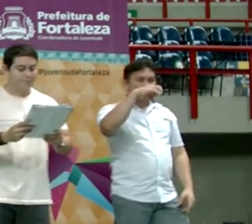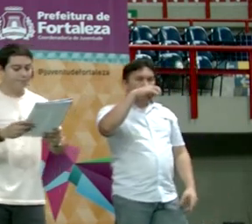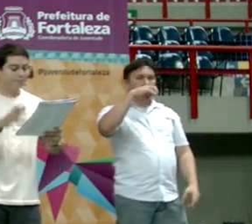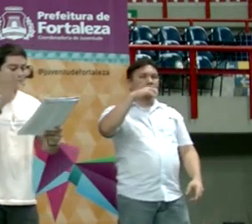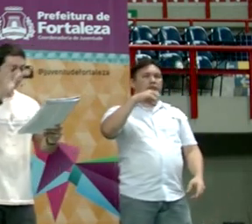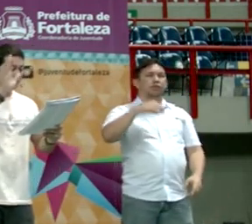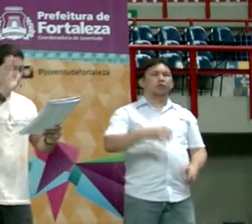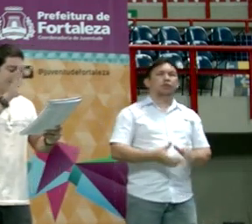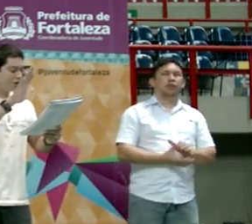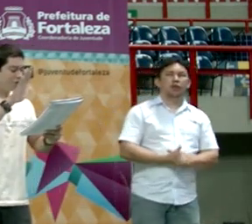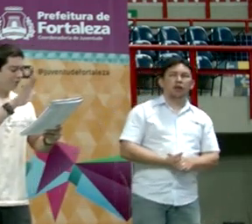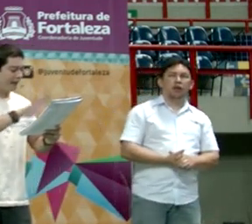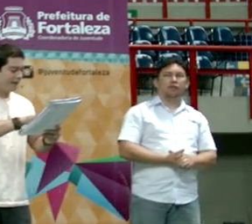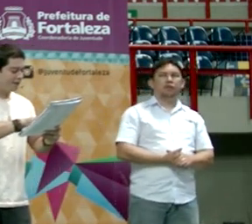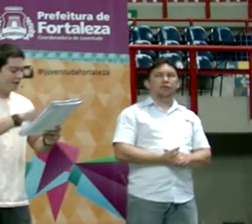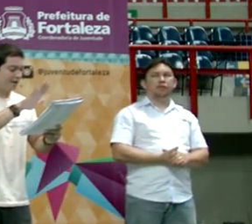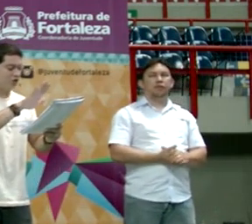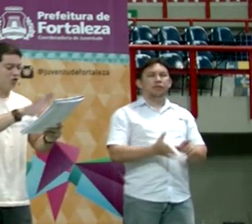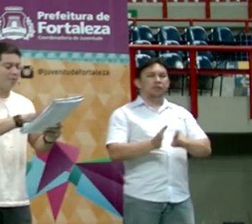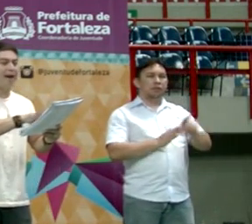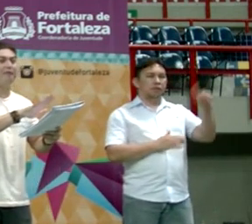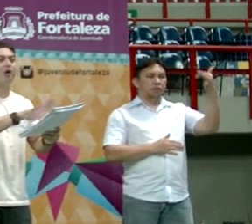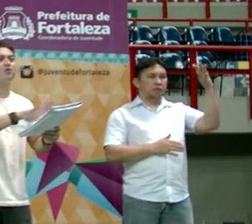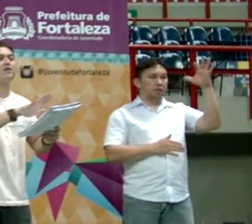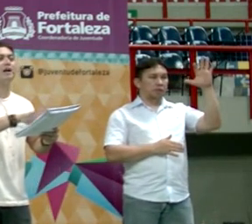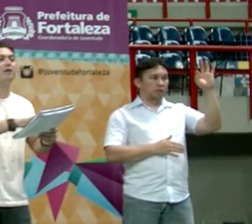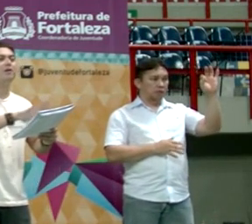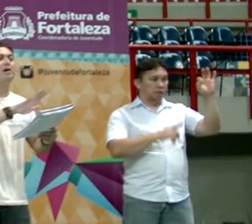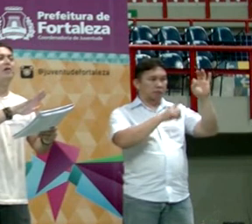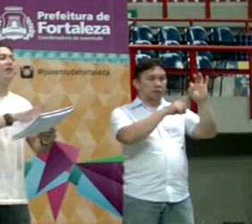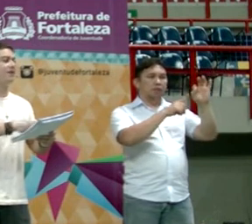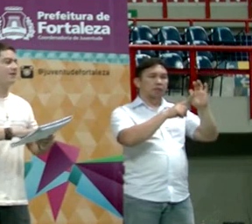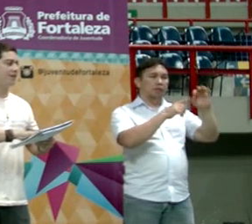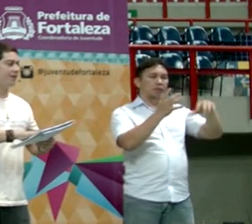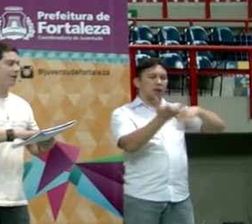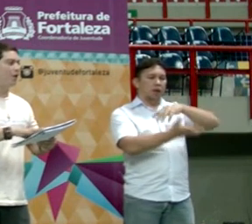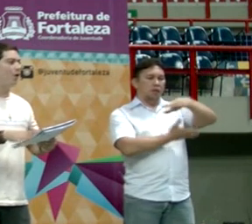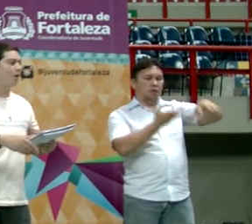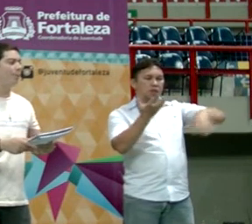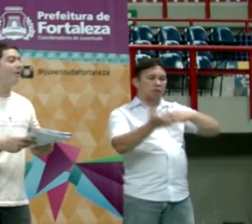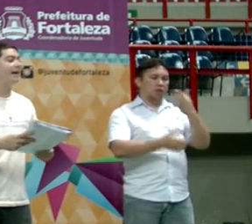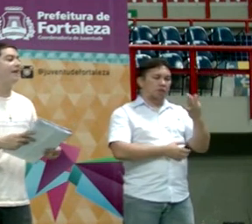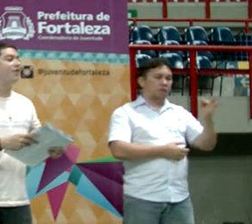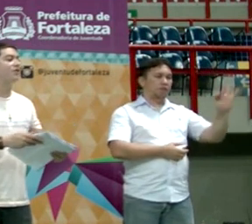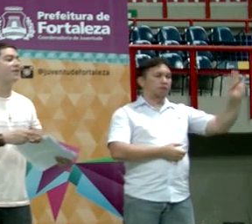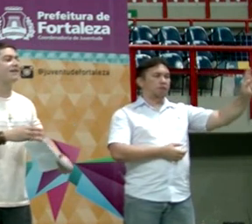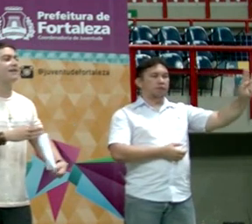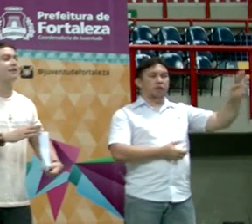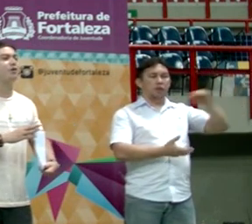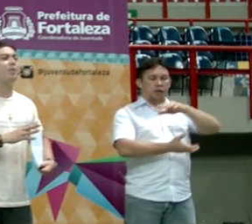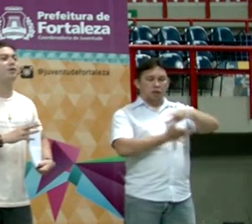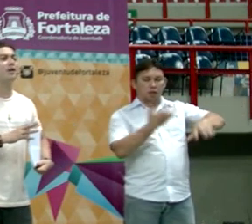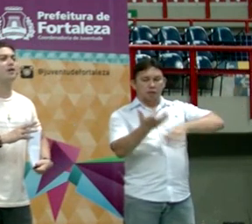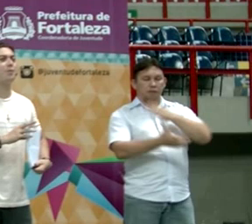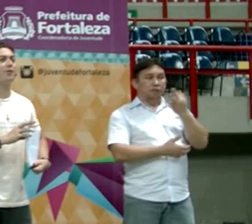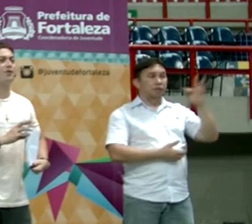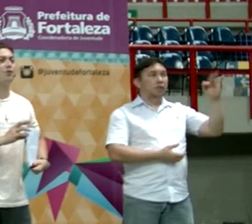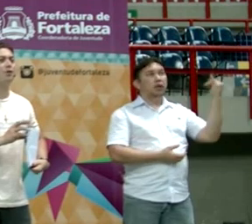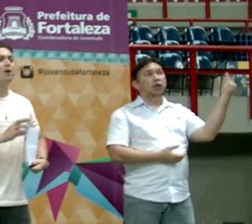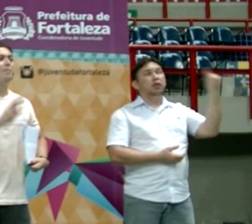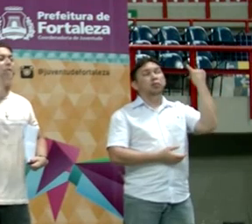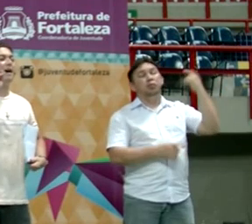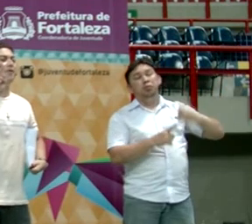desculpa. Questão 10 é uma questão sobre a Revolução Francesa. Olha, por que a Revolução Francesa é tão